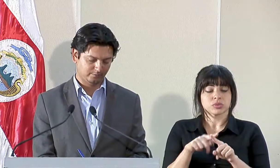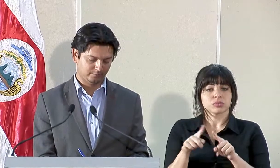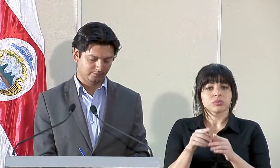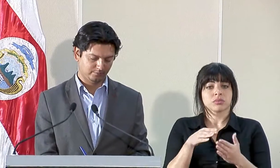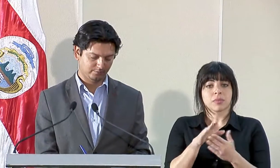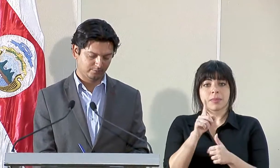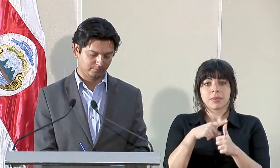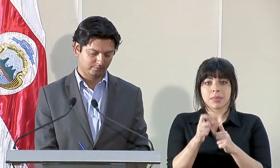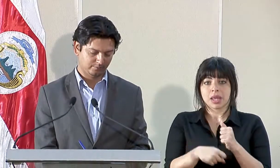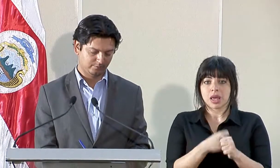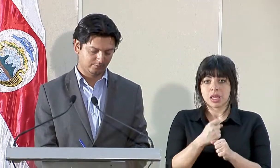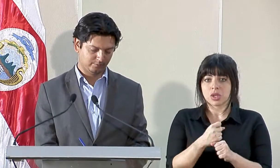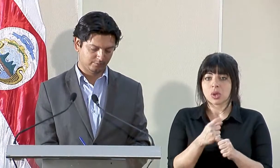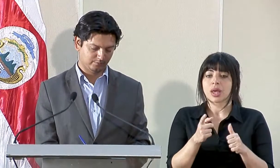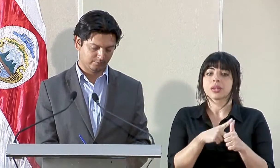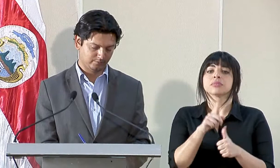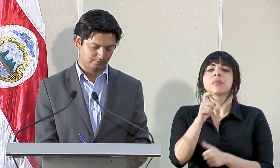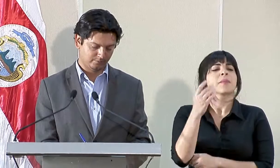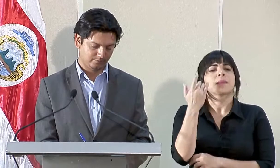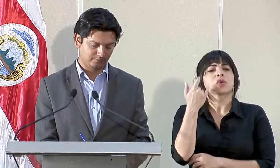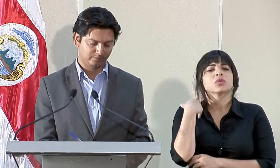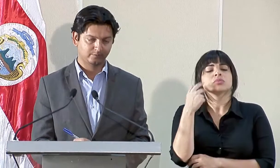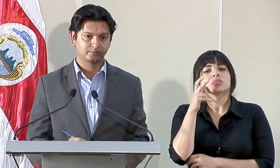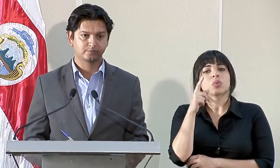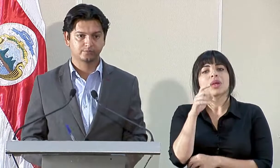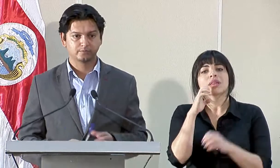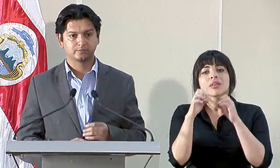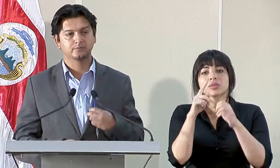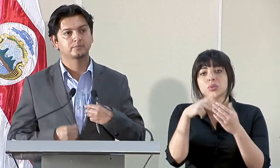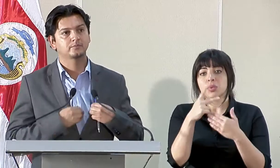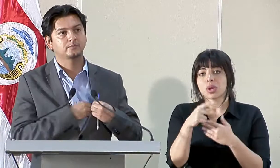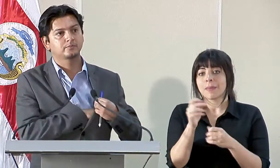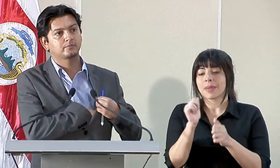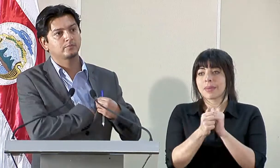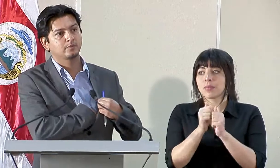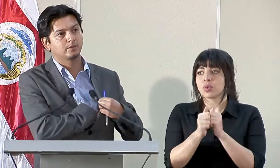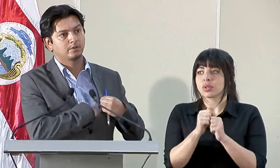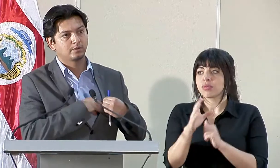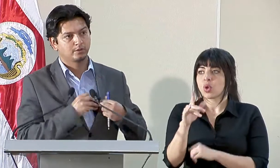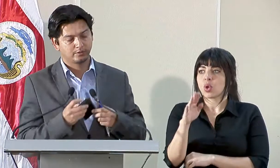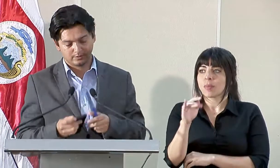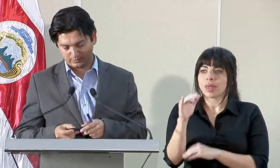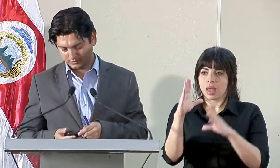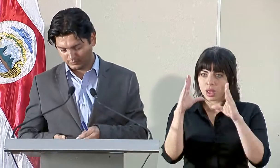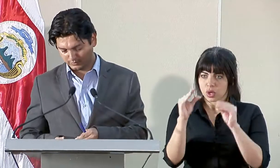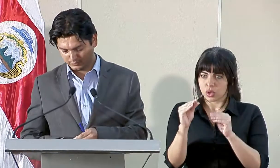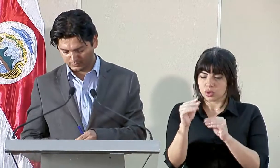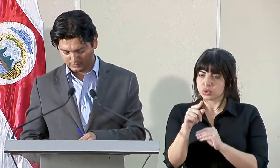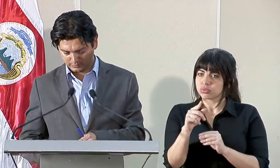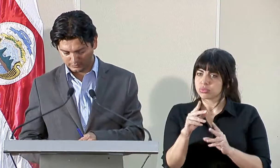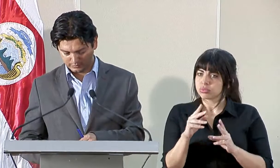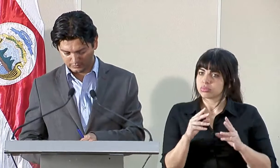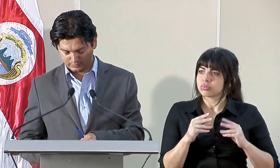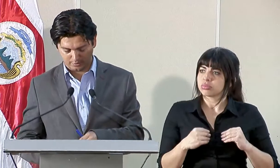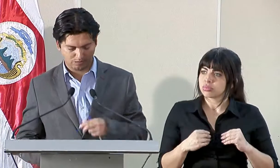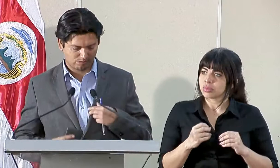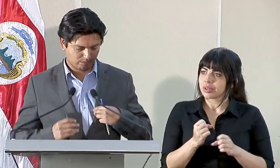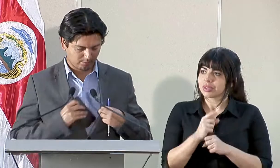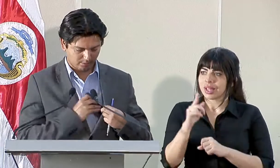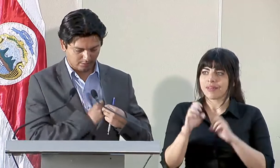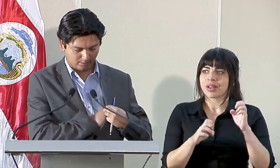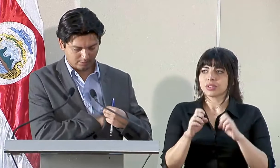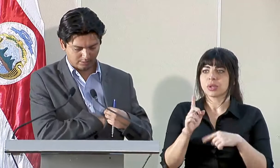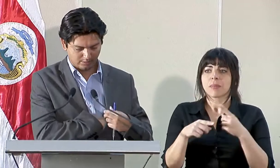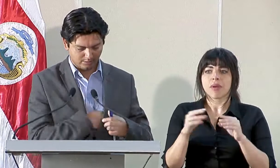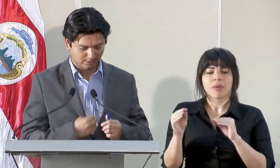al primer año. Eso se lo pregunto porque le escuché una entrevista ayer en un programa deportivo de Radio Colombia en la noche y usted aceptaba que estaban haciendo esa evaluación y que va